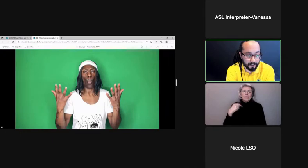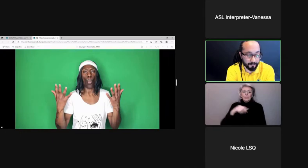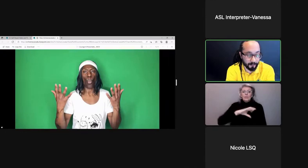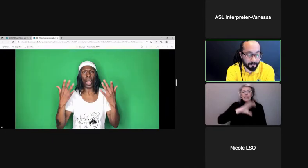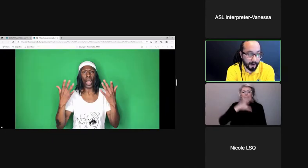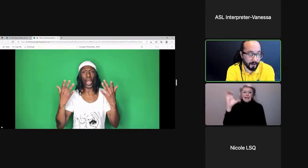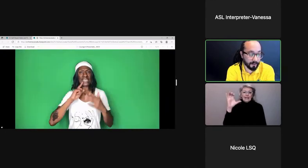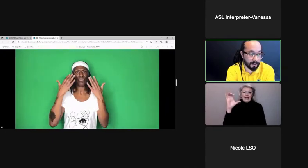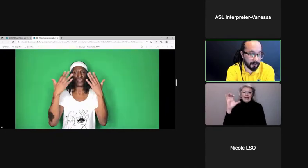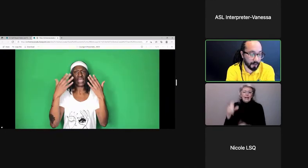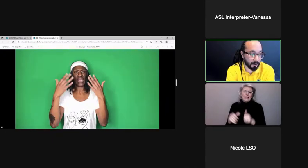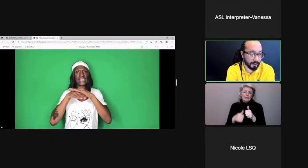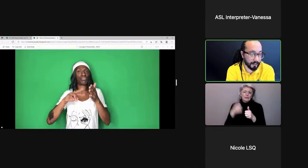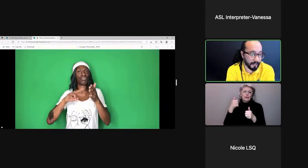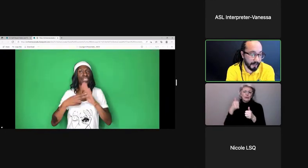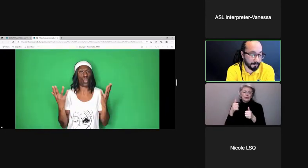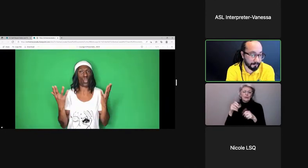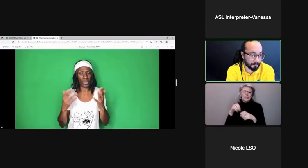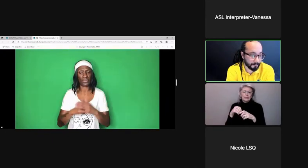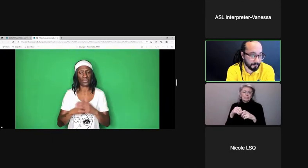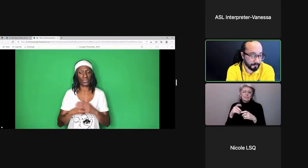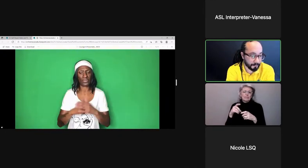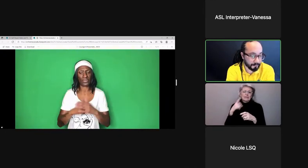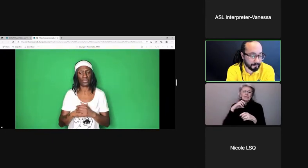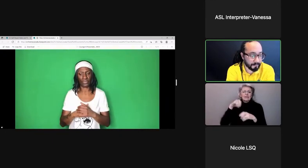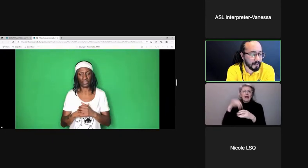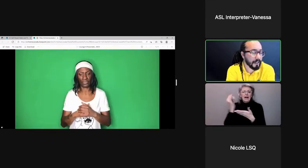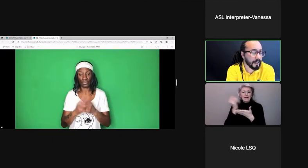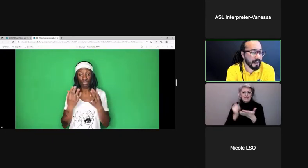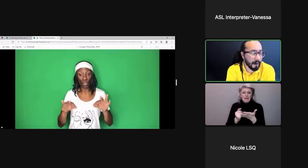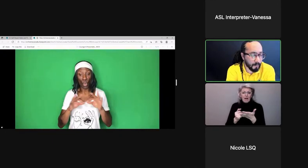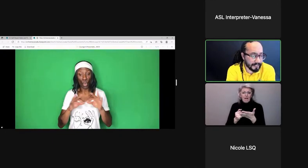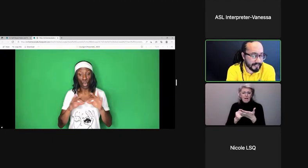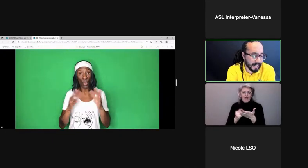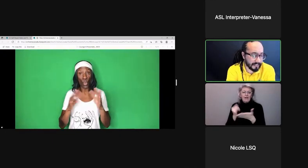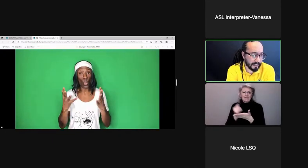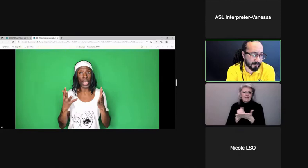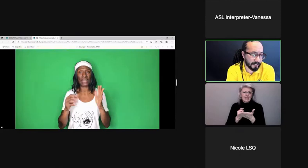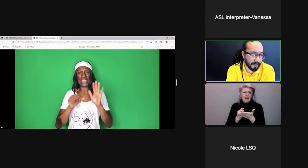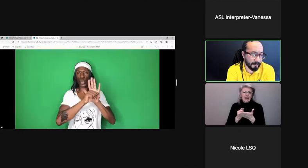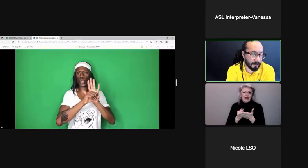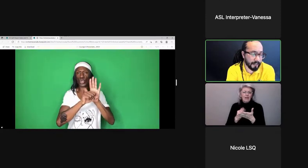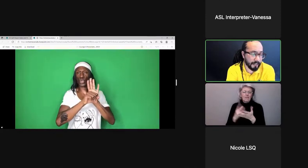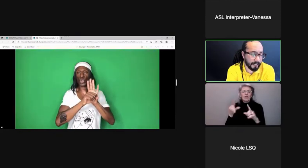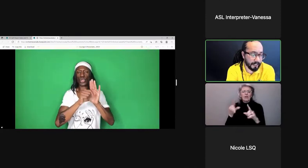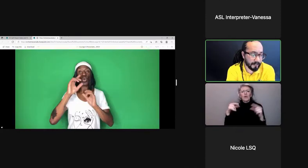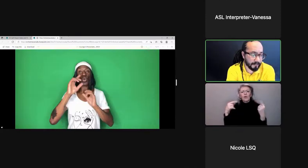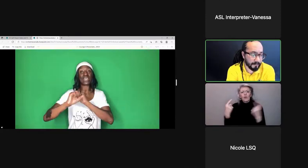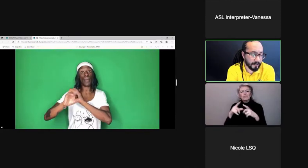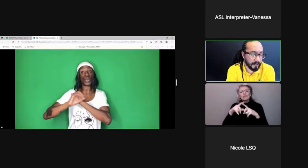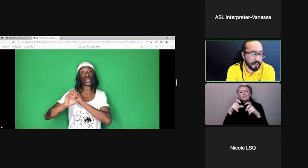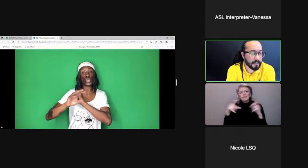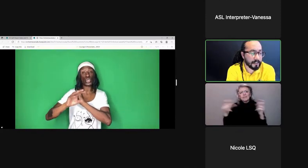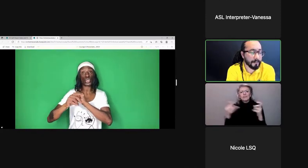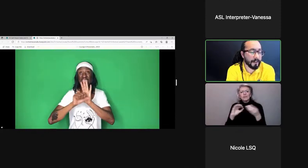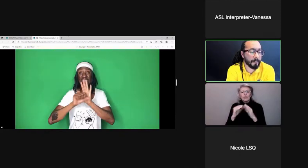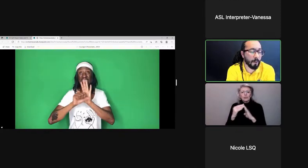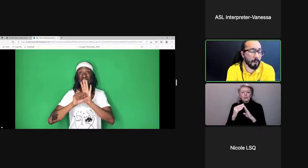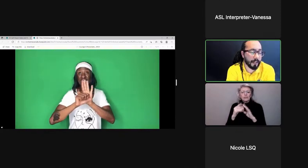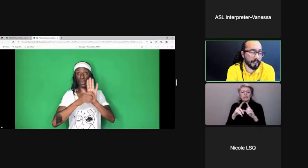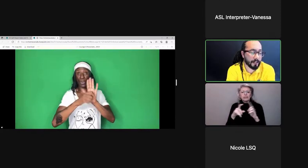et particulièrement dans le domaine des arts, en fait, c'est un regroupement de toutes sortes de communautés.